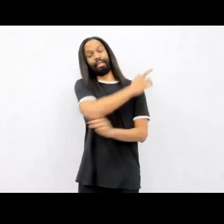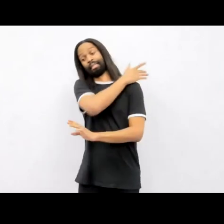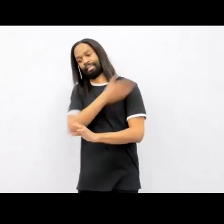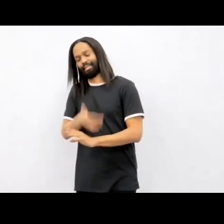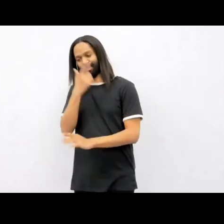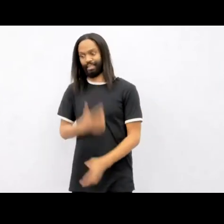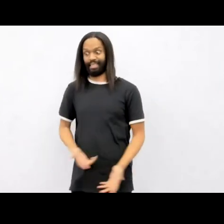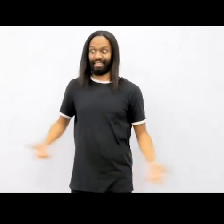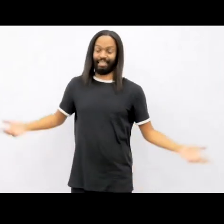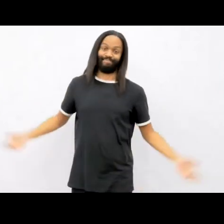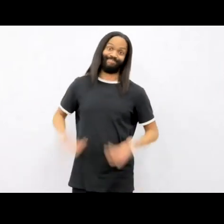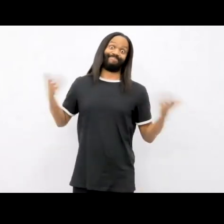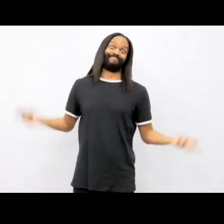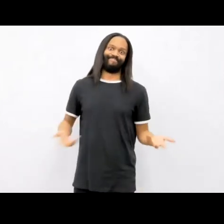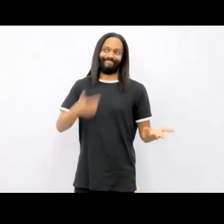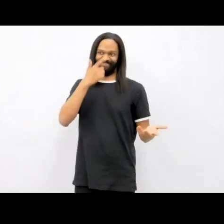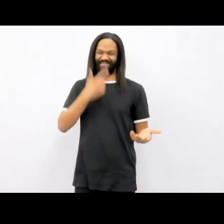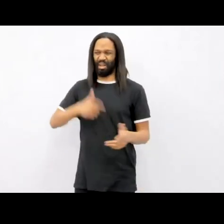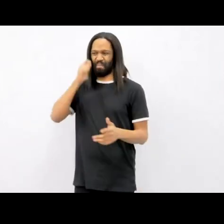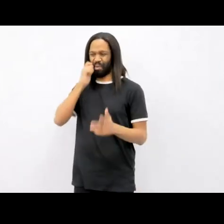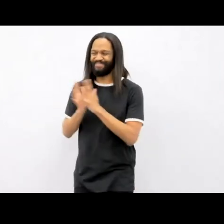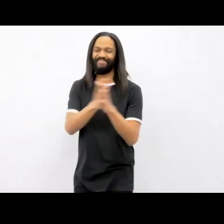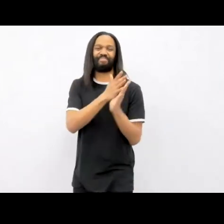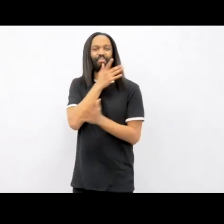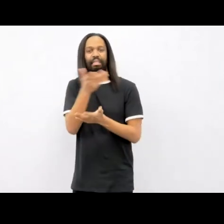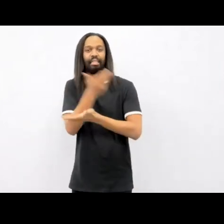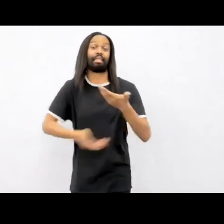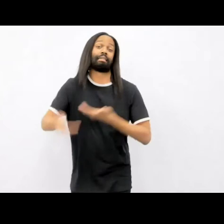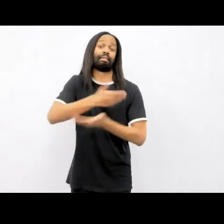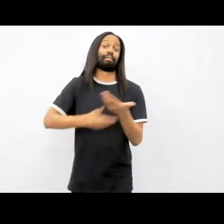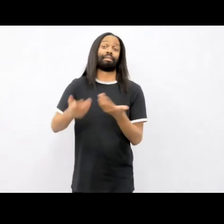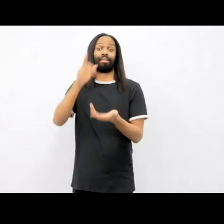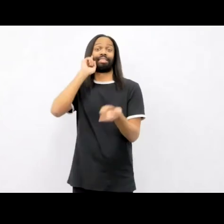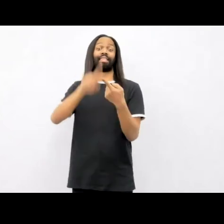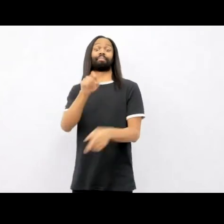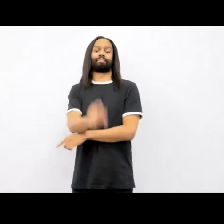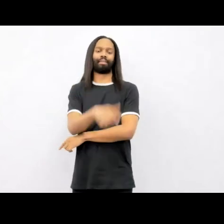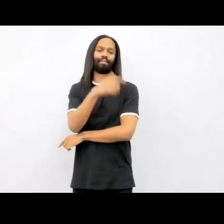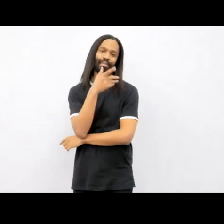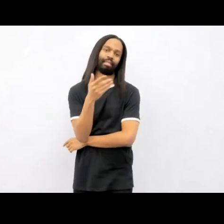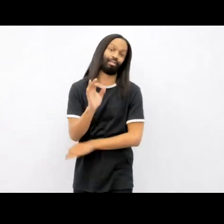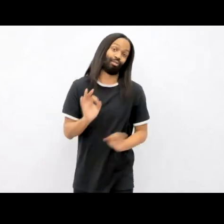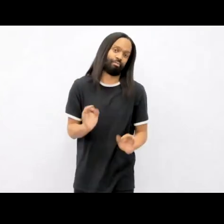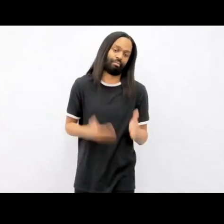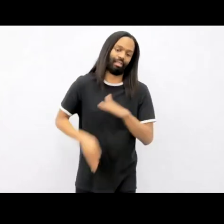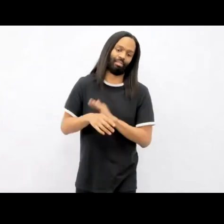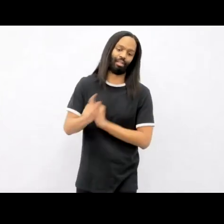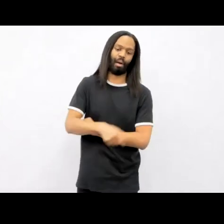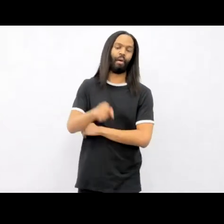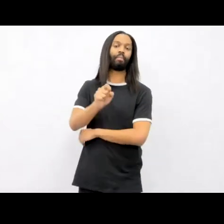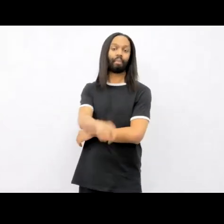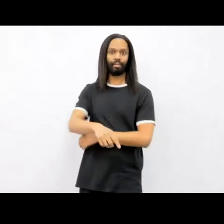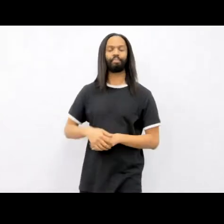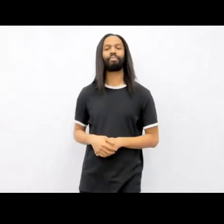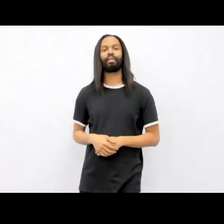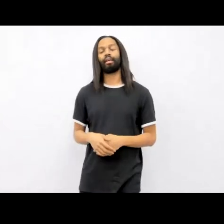pouvoir se retrouver et dialoguer et échanger sur le site, ce qui était évidemment à notre intention initiale. Mais je ne voulais